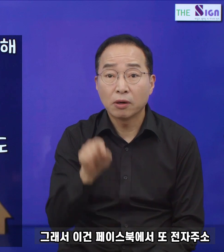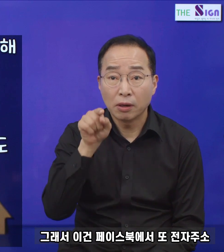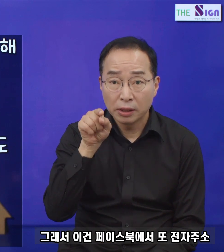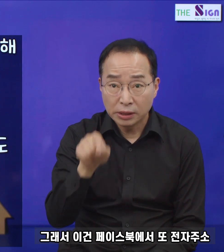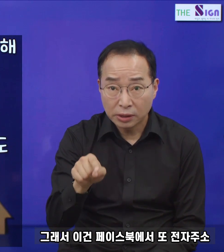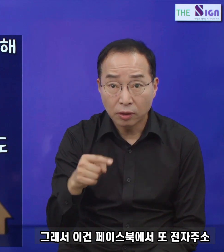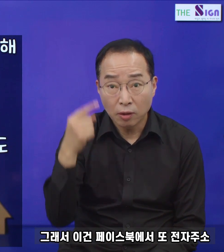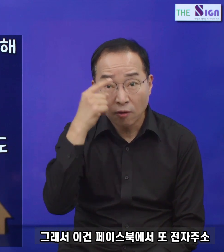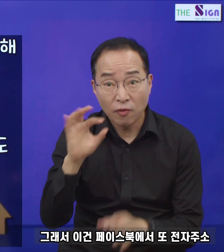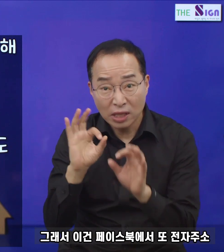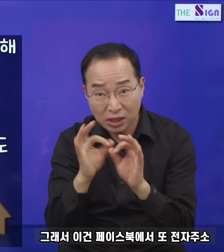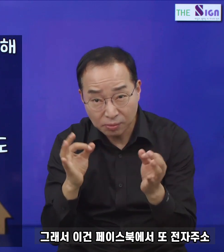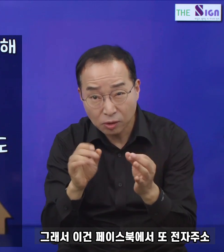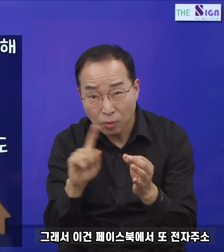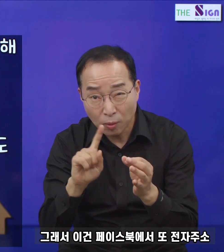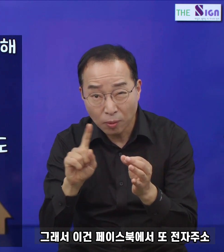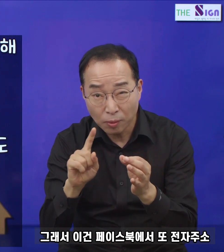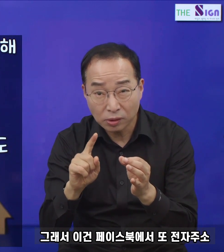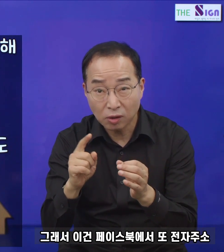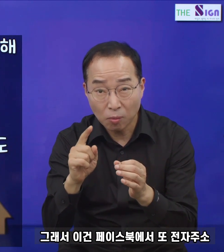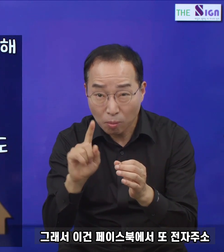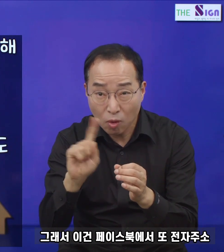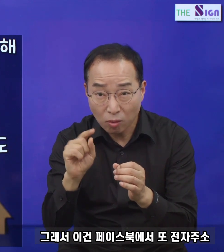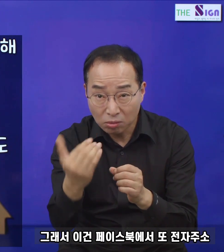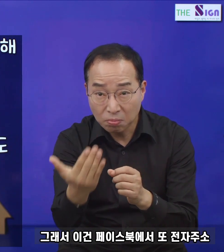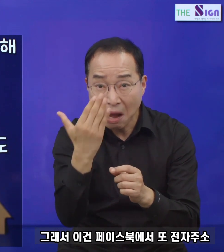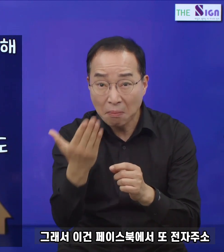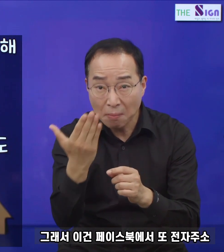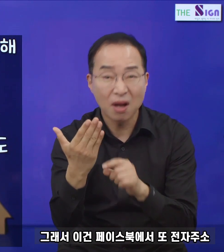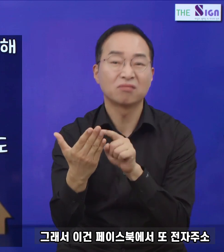그래서 이건 페이스북 뭐에서